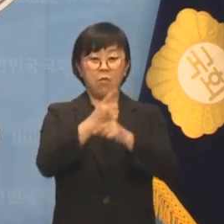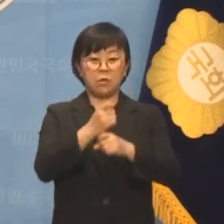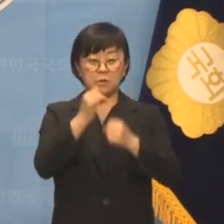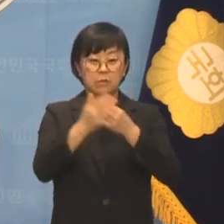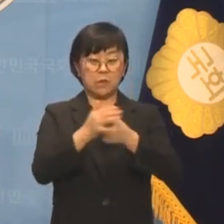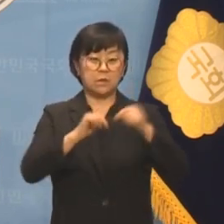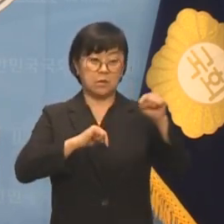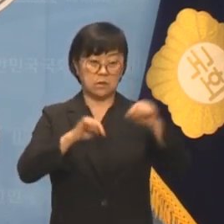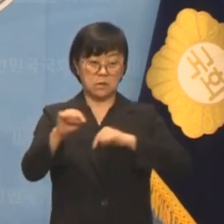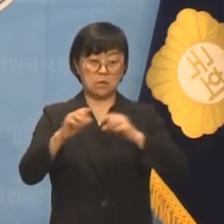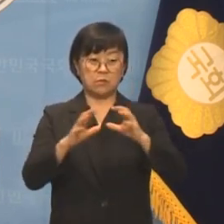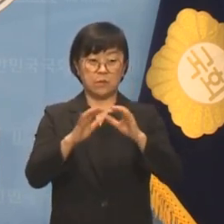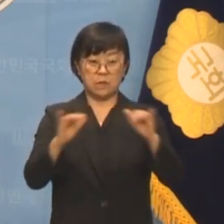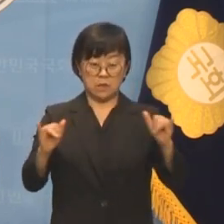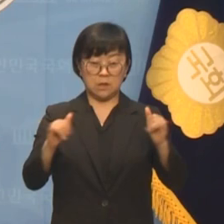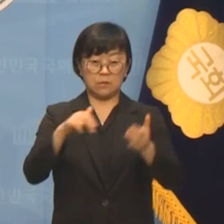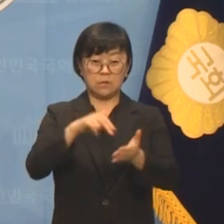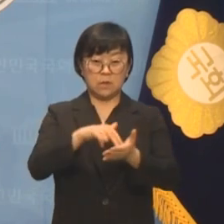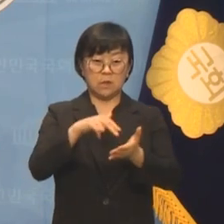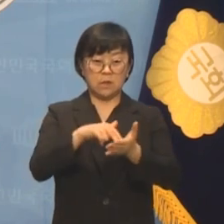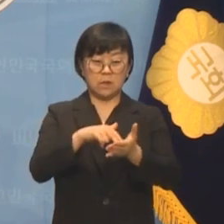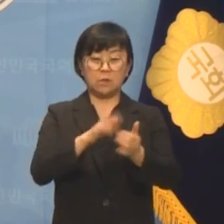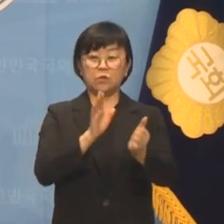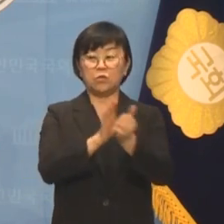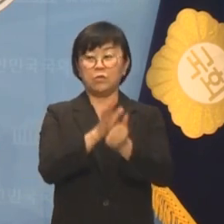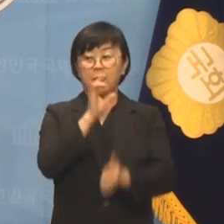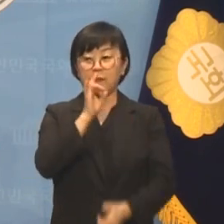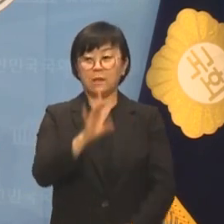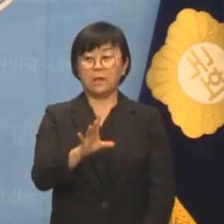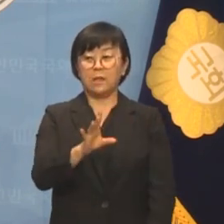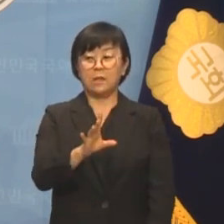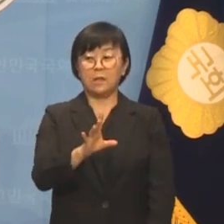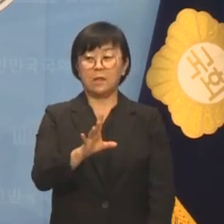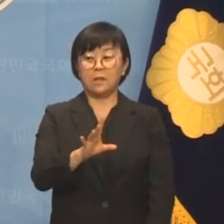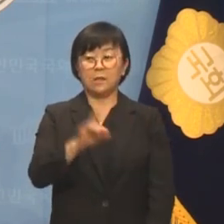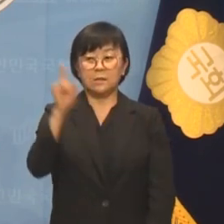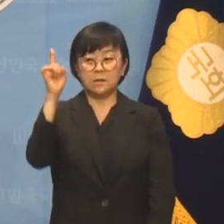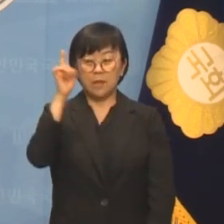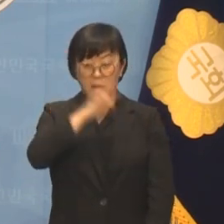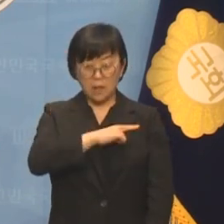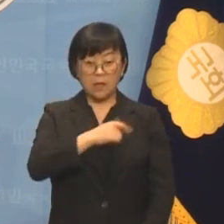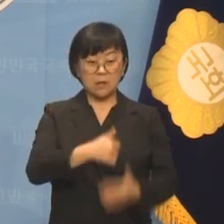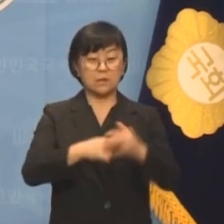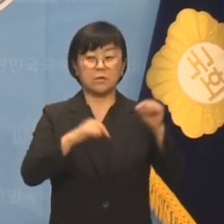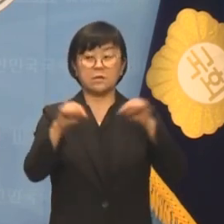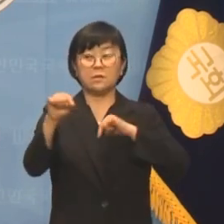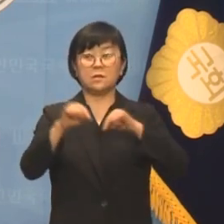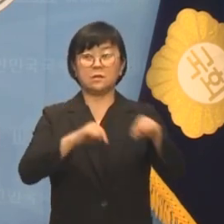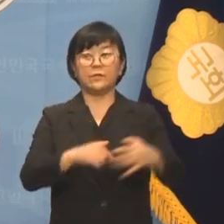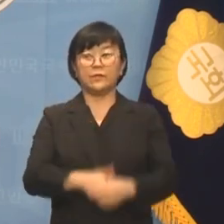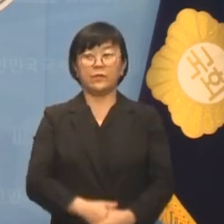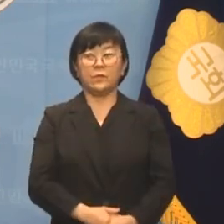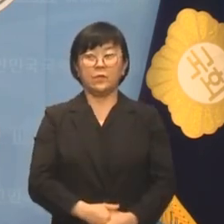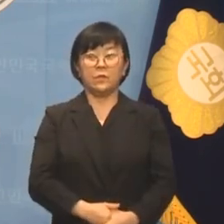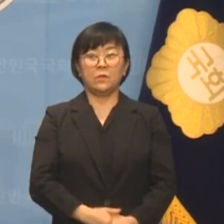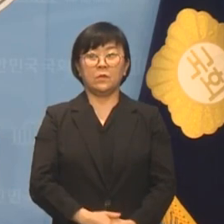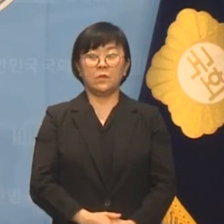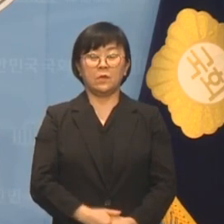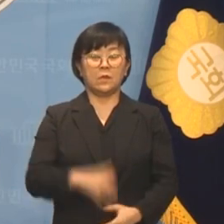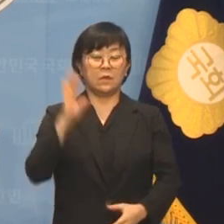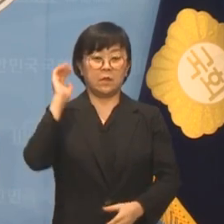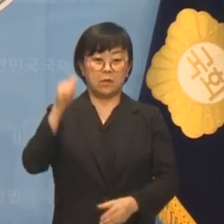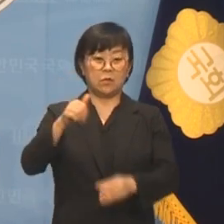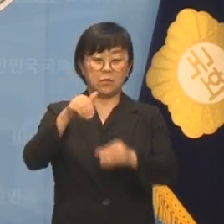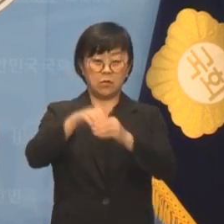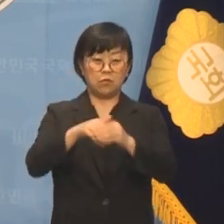정치는 국민들에게 어떤 안되는 악의 정치입니다 도대